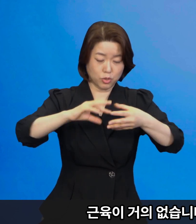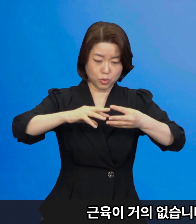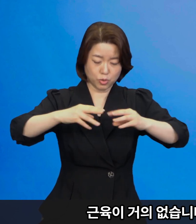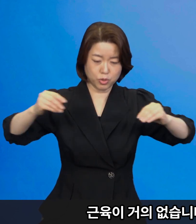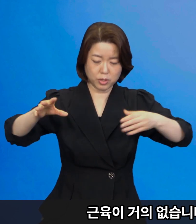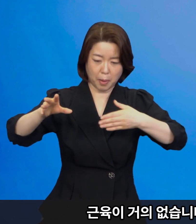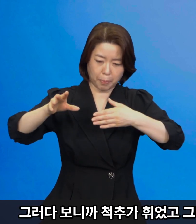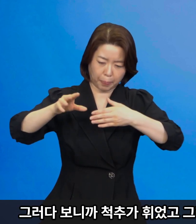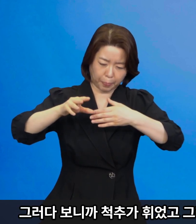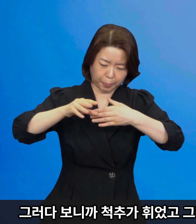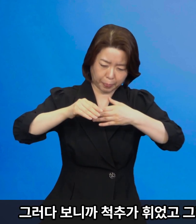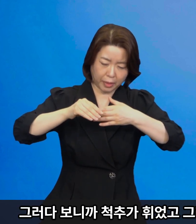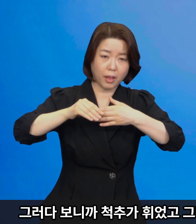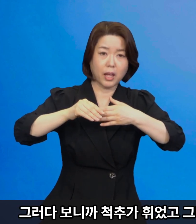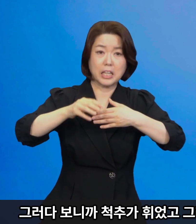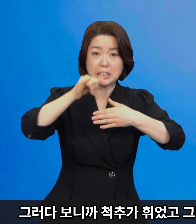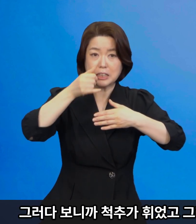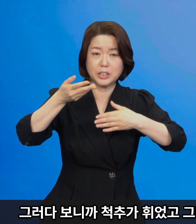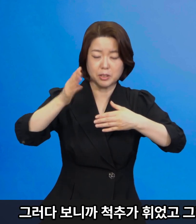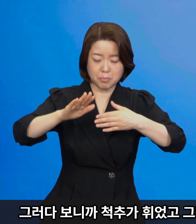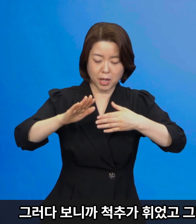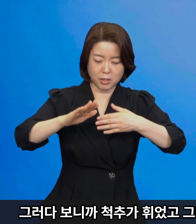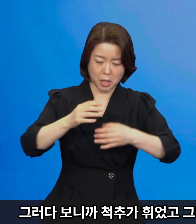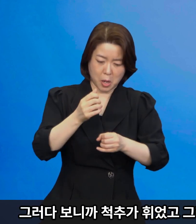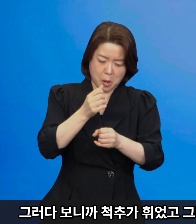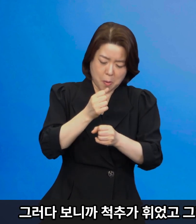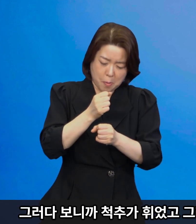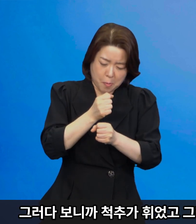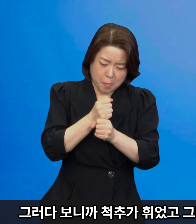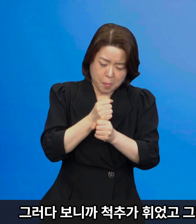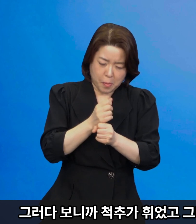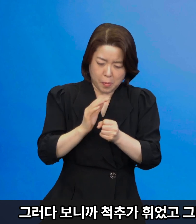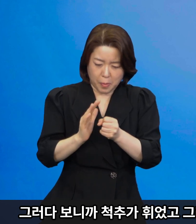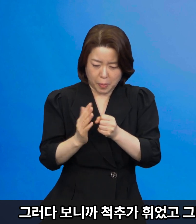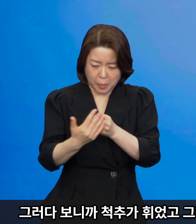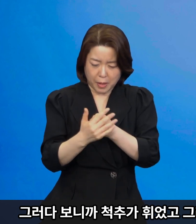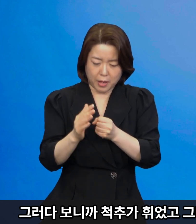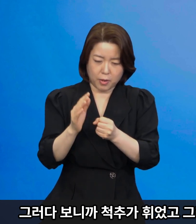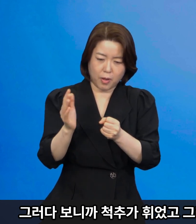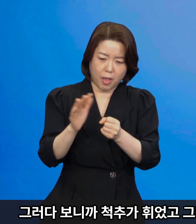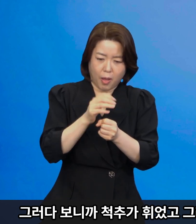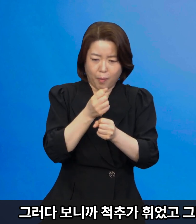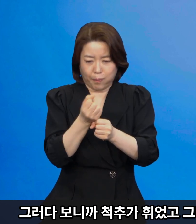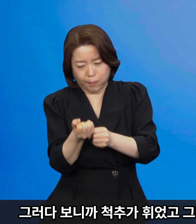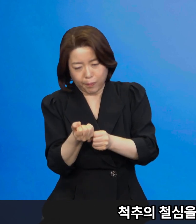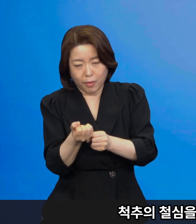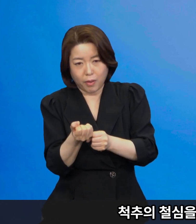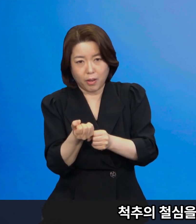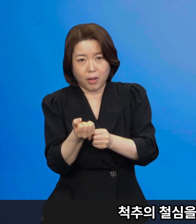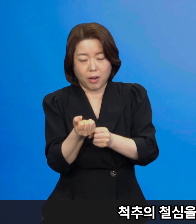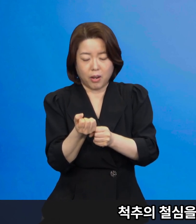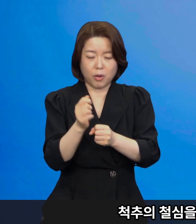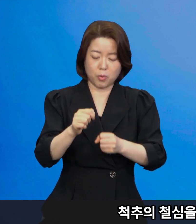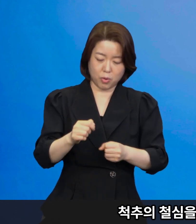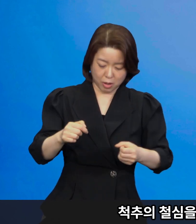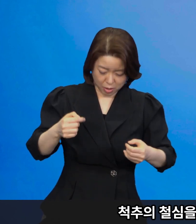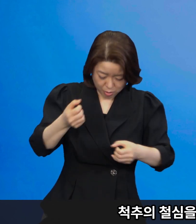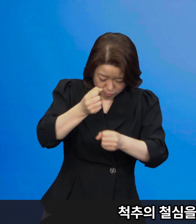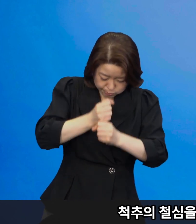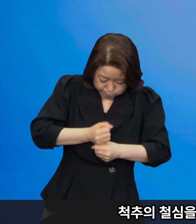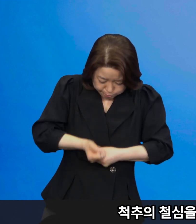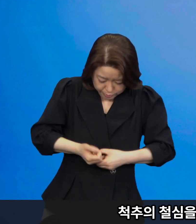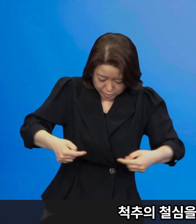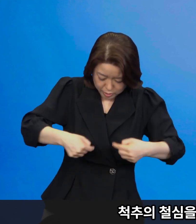굉장히 약합니다. 그러다 보니까 척추가 휘었고 그래서 장기 손상을 심하게 가져왔습니다. 척추에 철심을